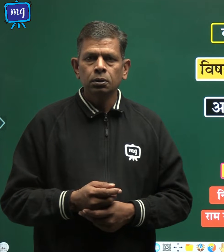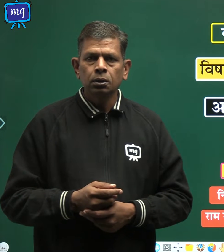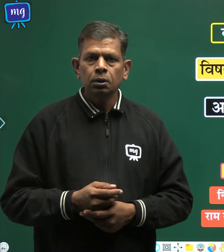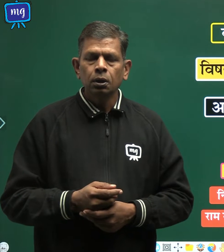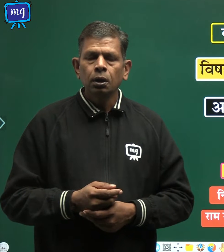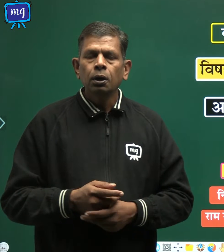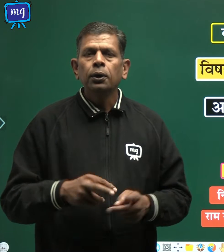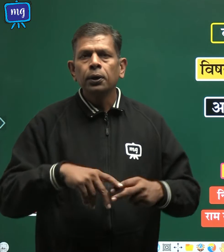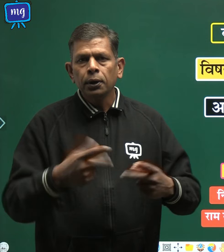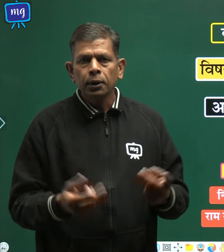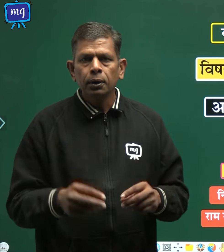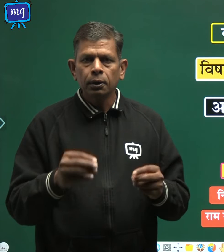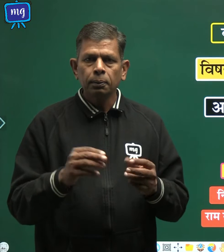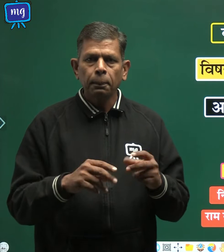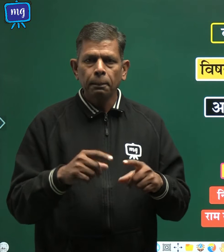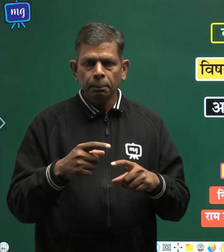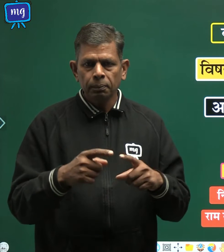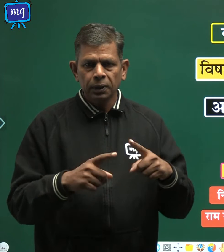किन किन विधियों द्वारा होता है